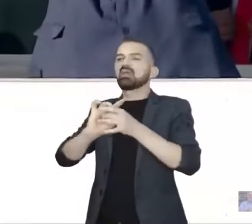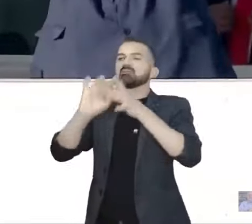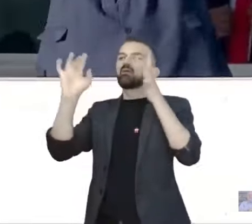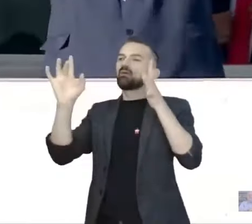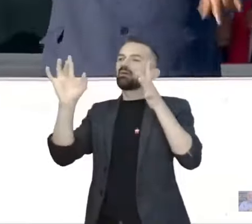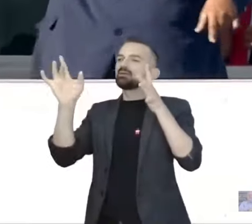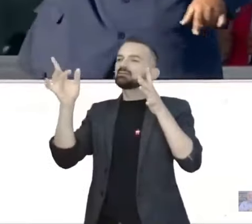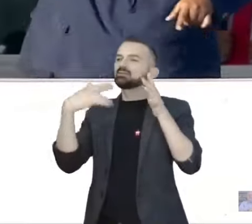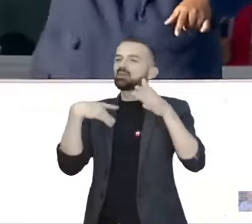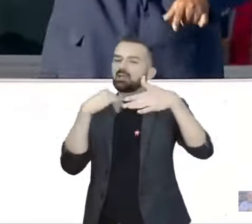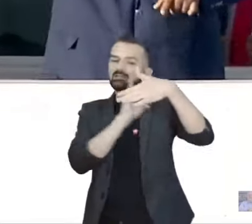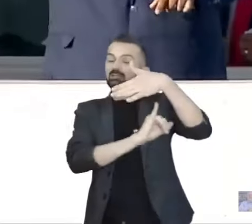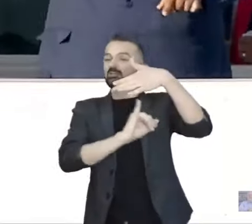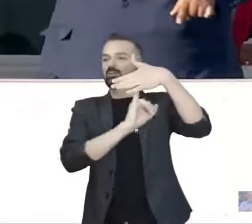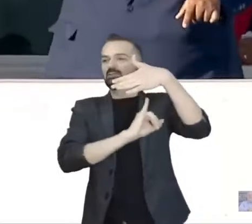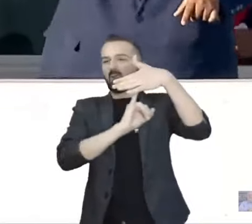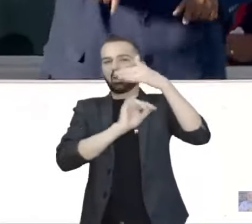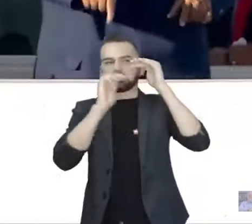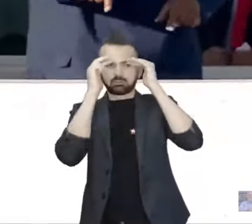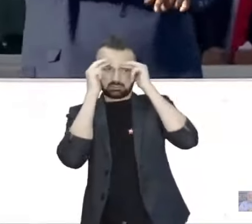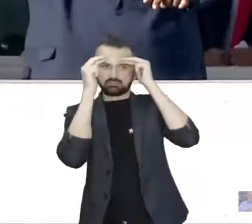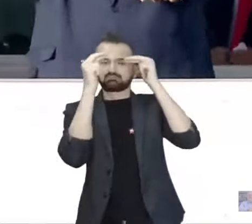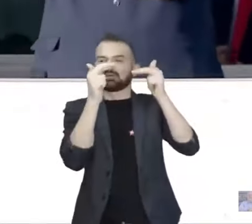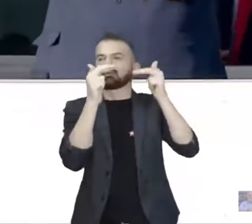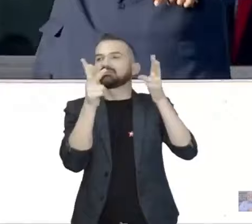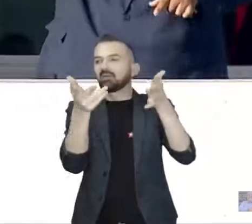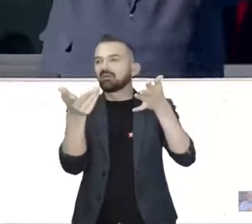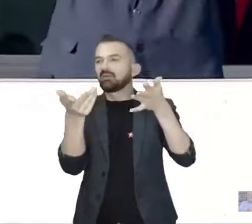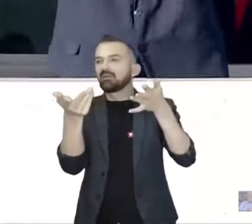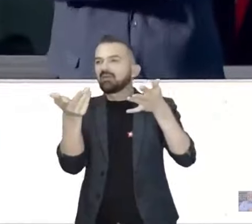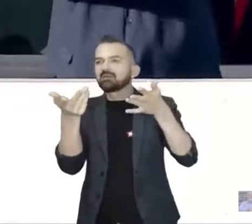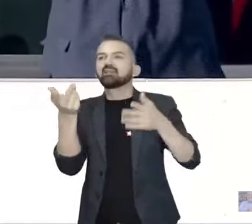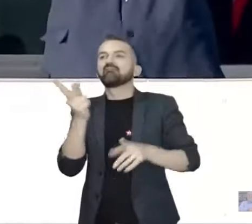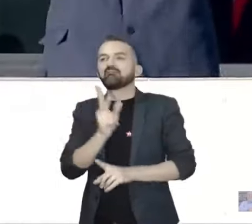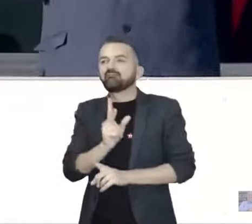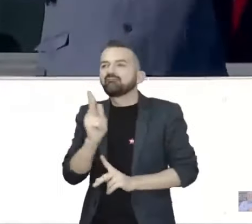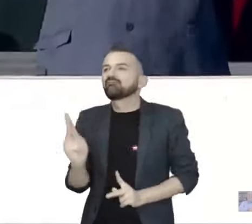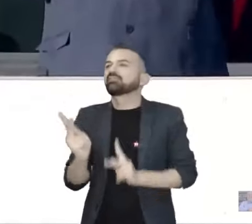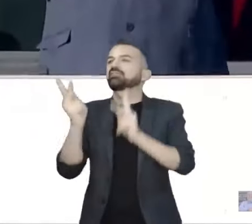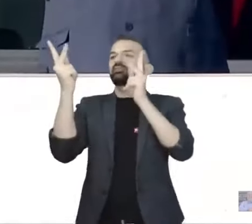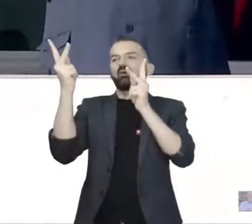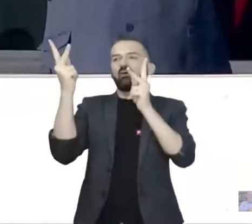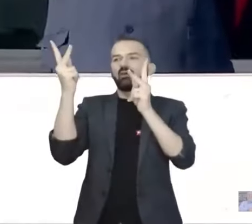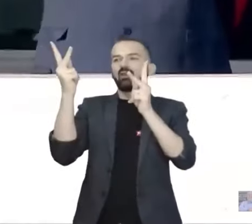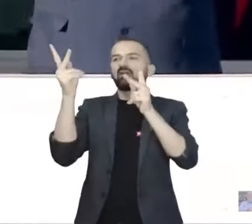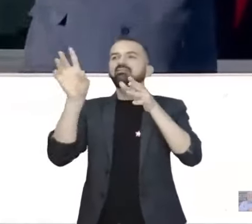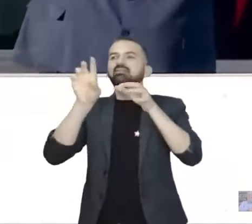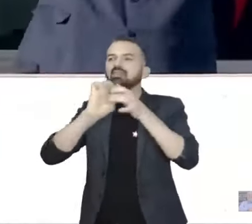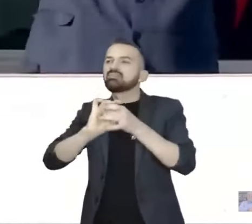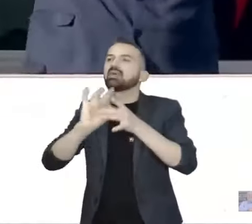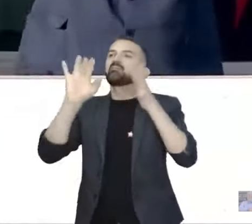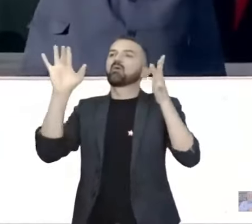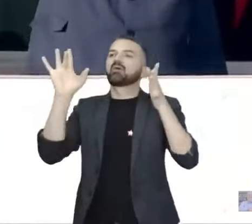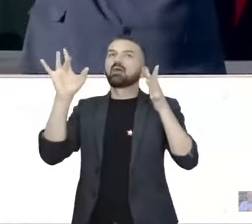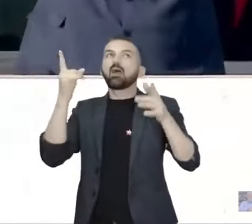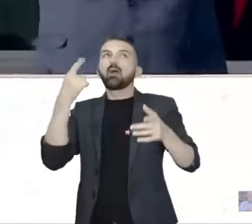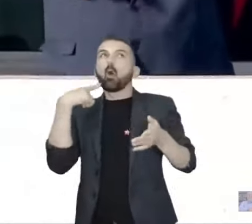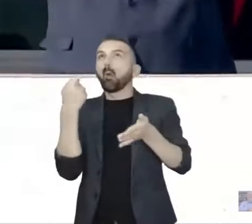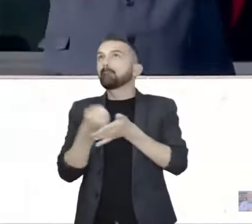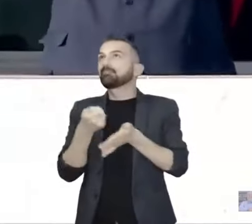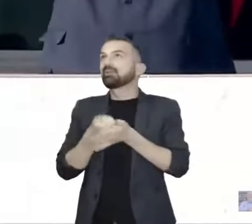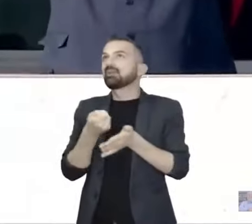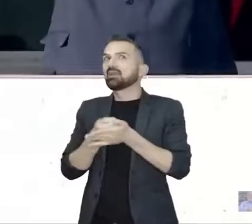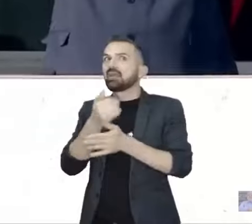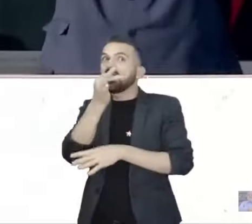instituições. Essa extraordinária vitória da democracia nos obriga a olhar para a frente e a esquecer